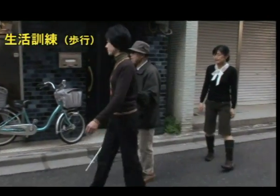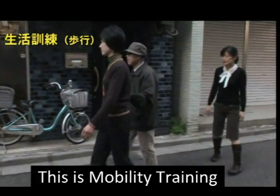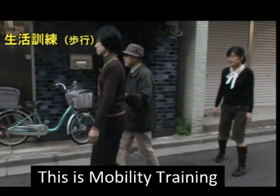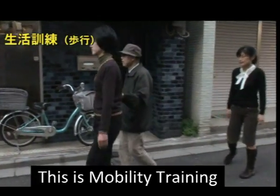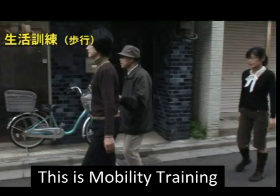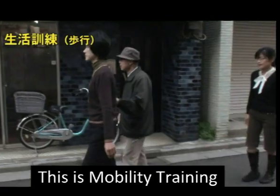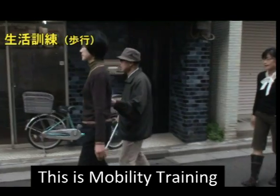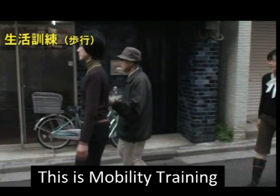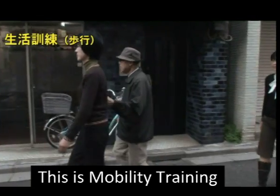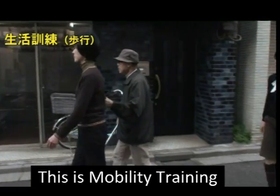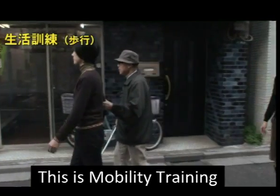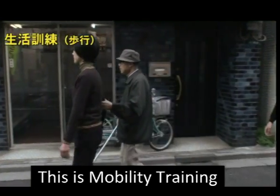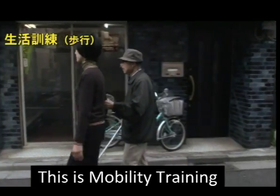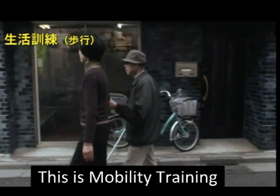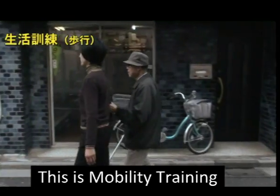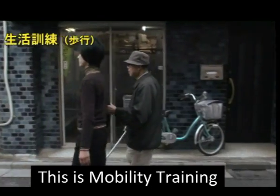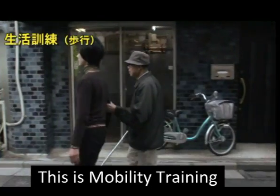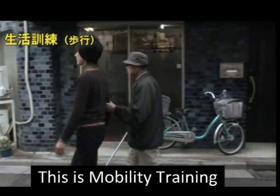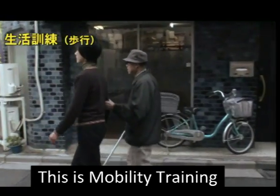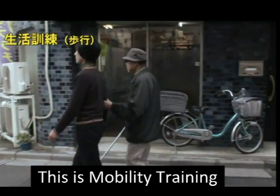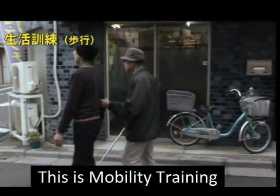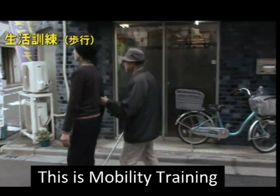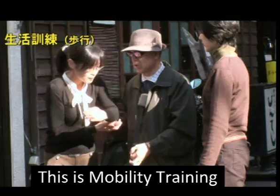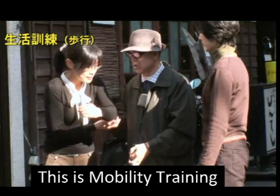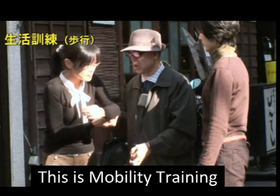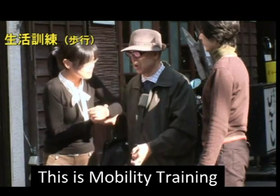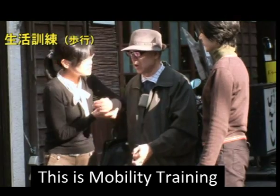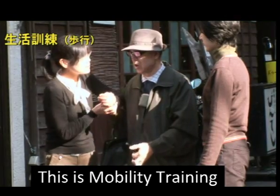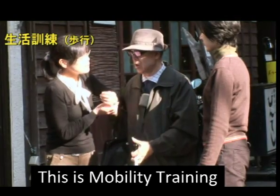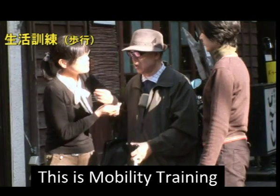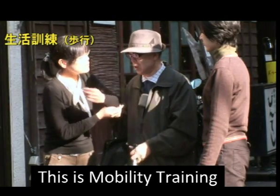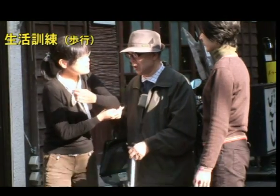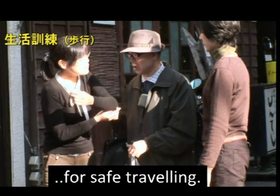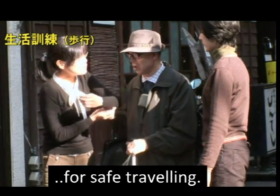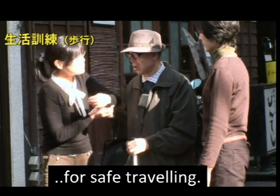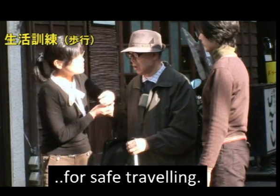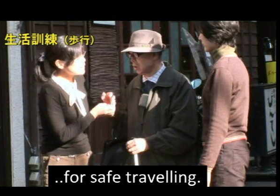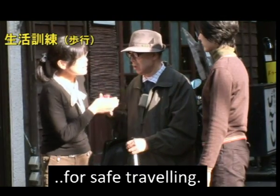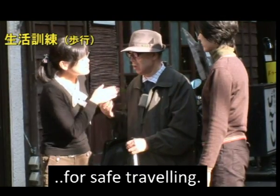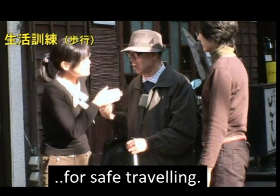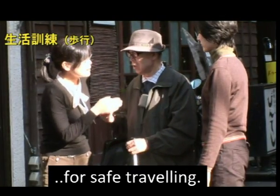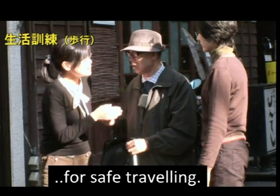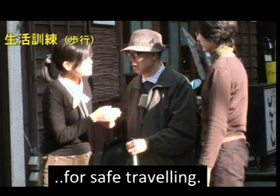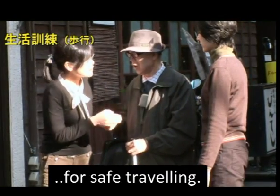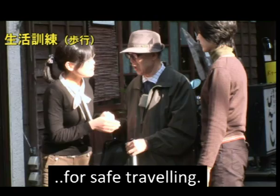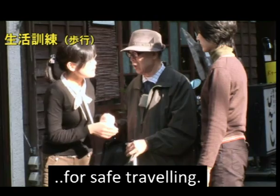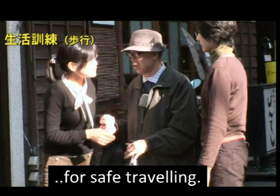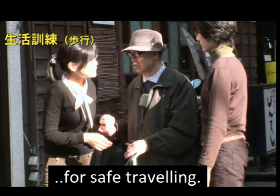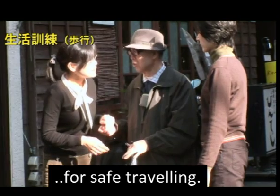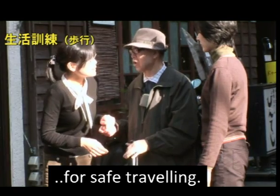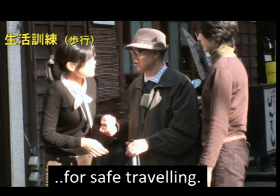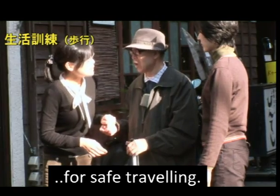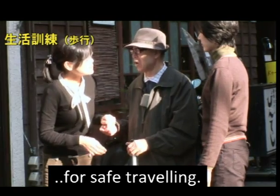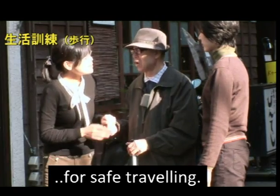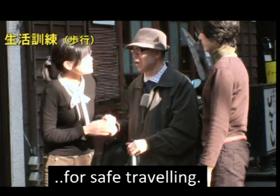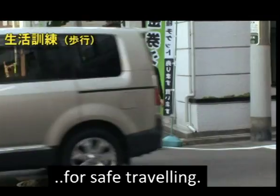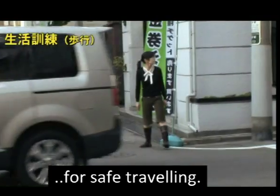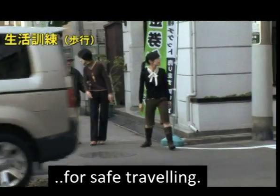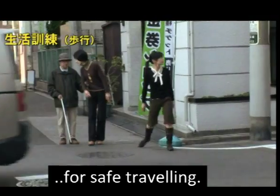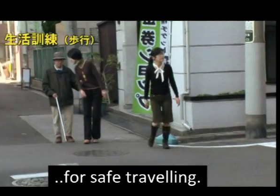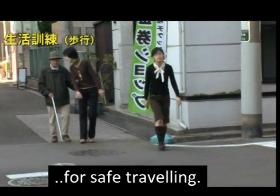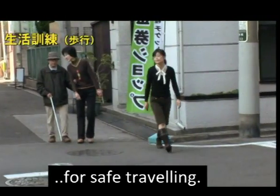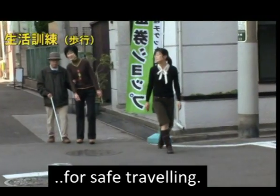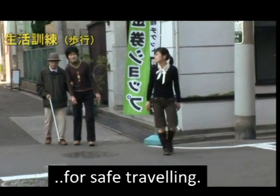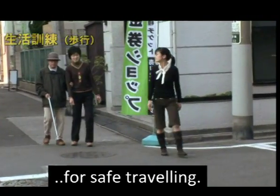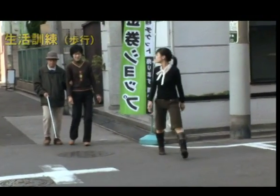また、盲ろう者が安心して外出できるように、移動介助を受けた際の安全な歩き方を